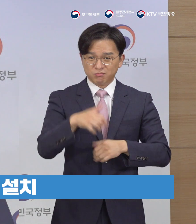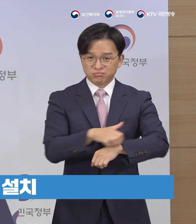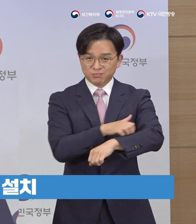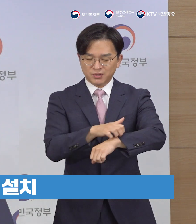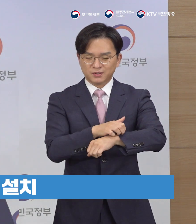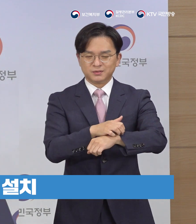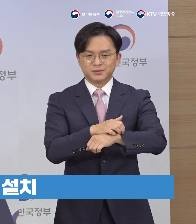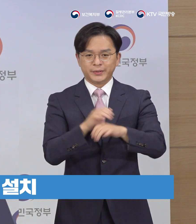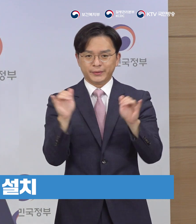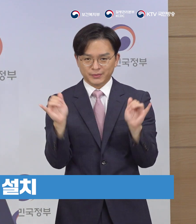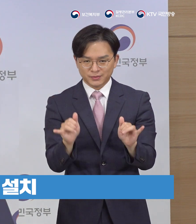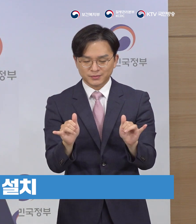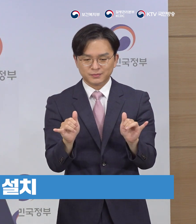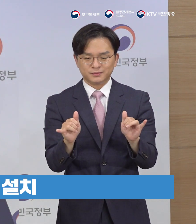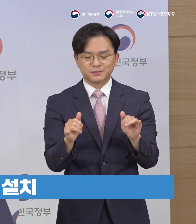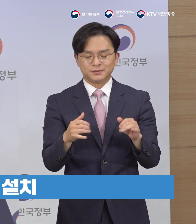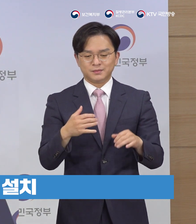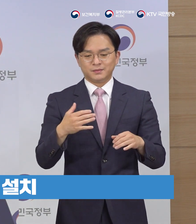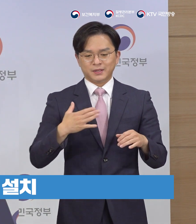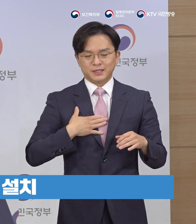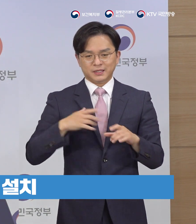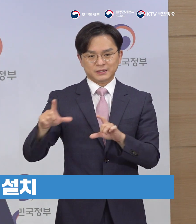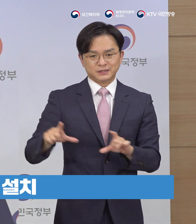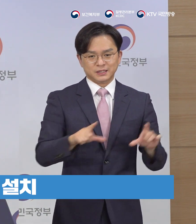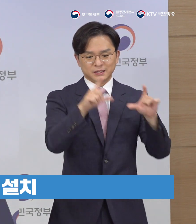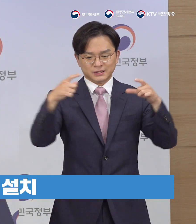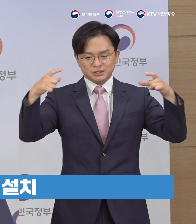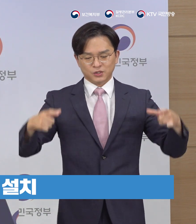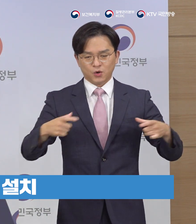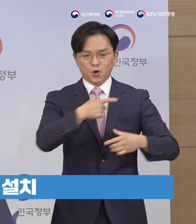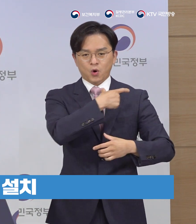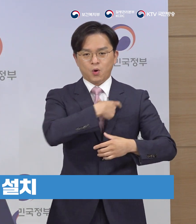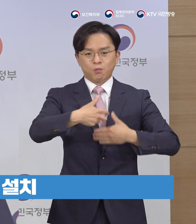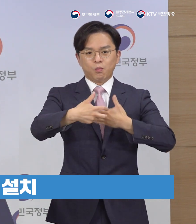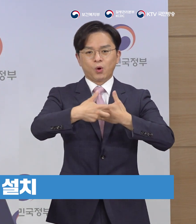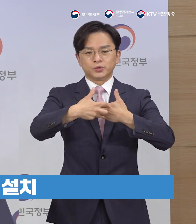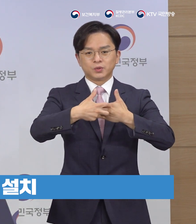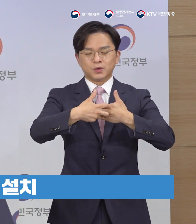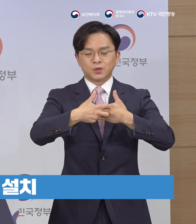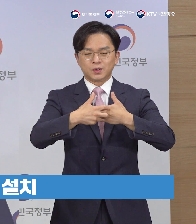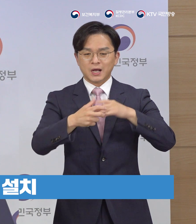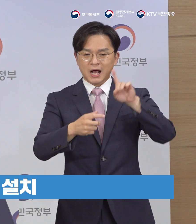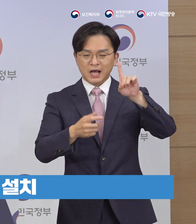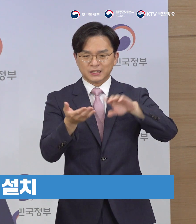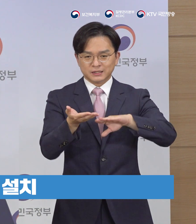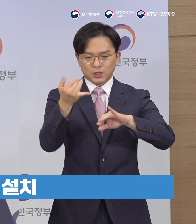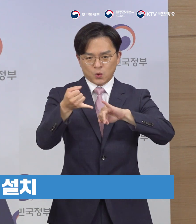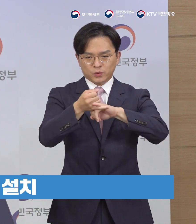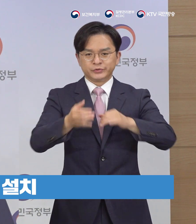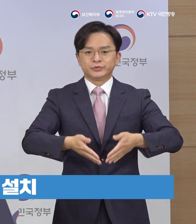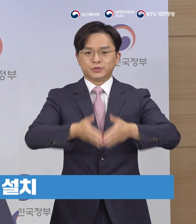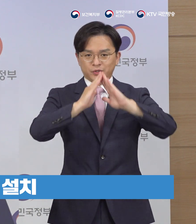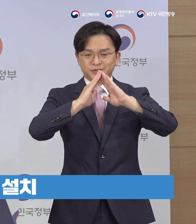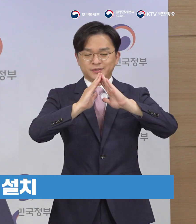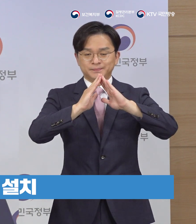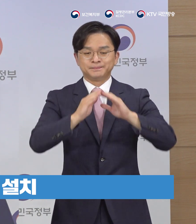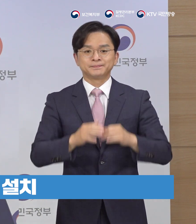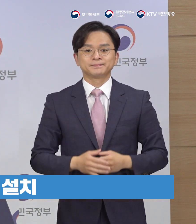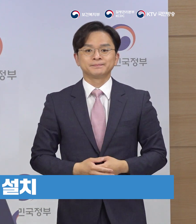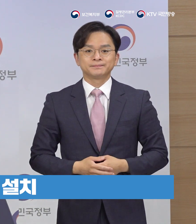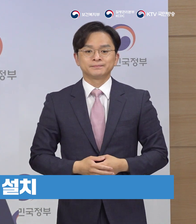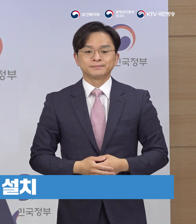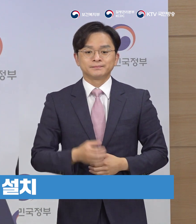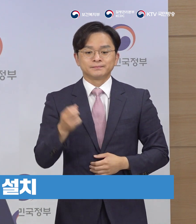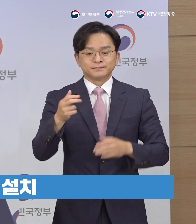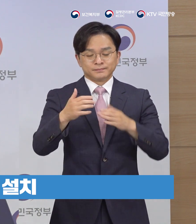국민들의 접근성을 확보하기 위하여 보건소당 관내 1개소 이상을 설치하되 인구수에 따라 추가